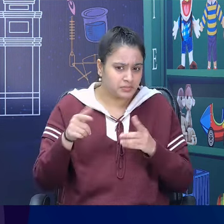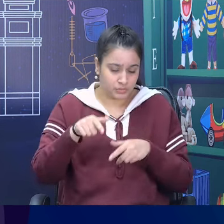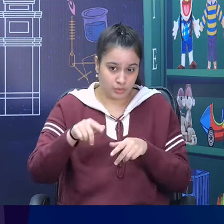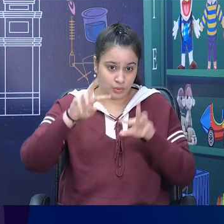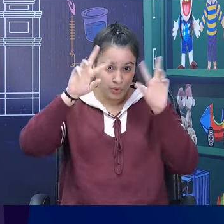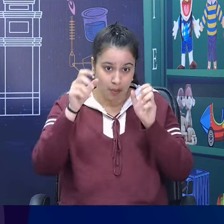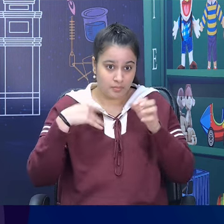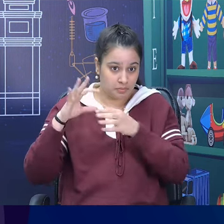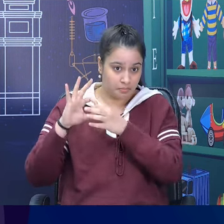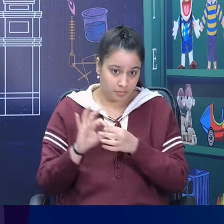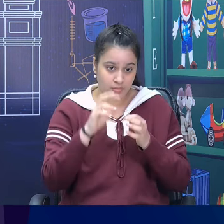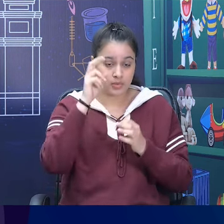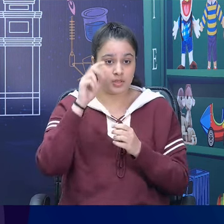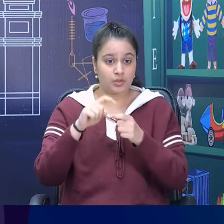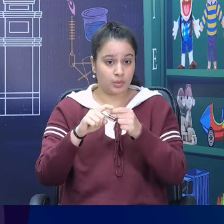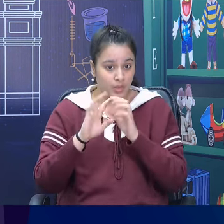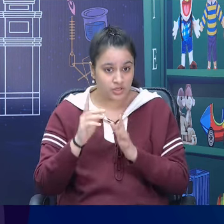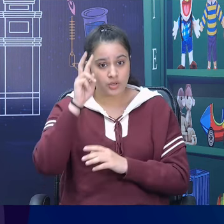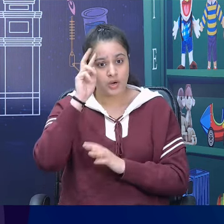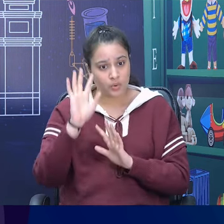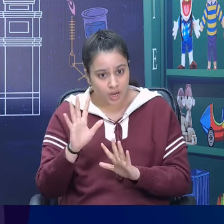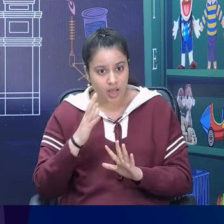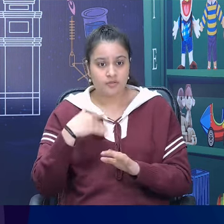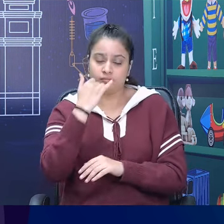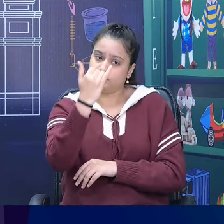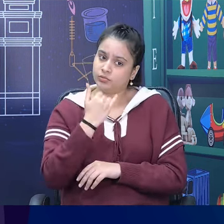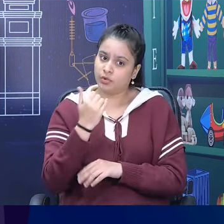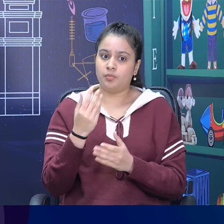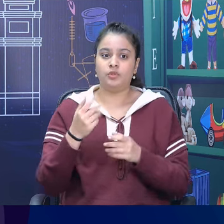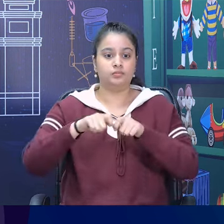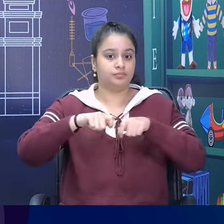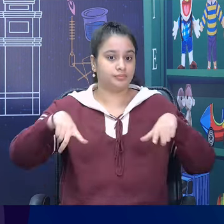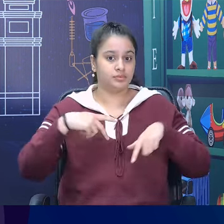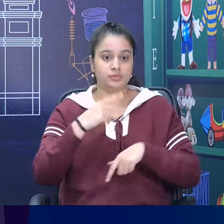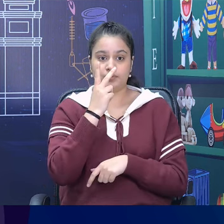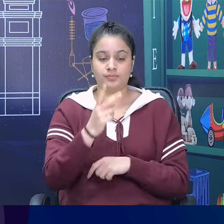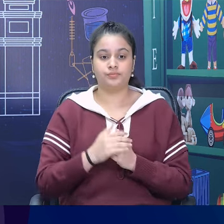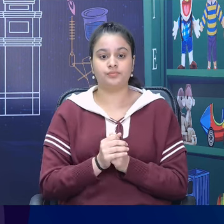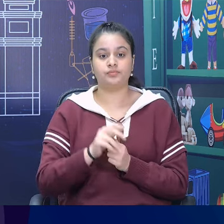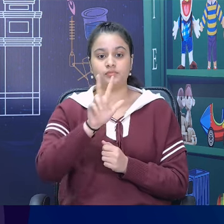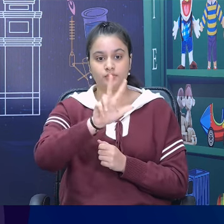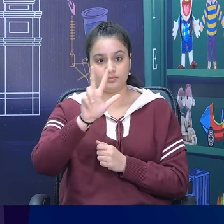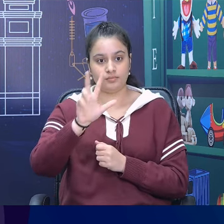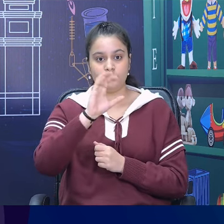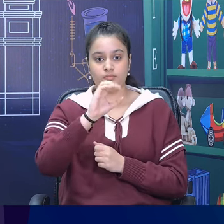आप हमें कांटेक्ट कर सकते हैं हमारा फोन नंबर आपकी स्क्रीन पर फ्लैश हो रहा है यह है